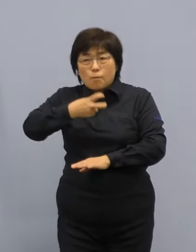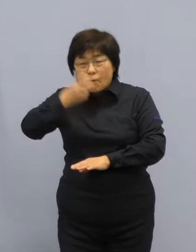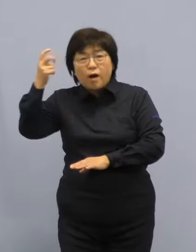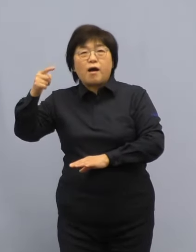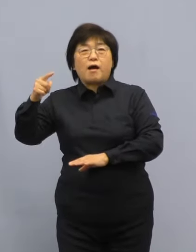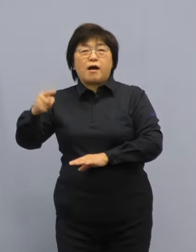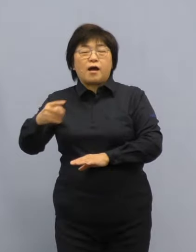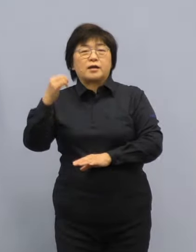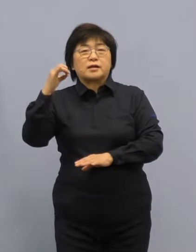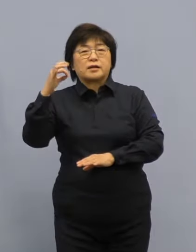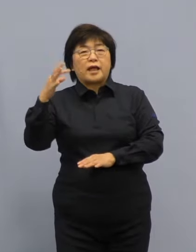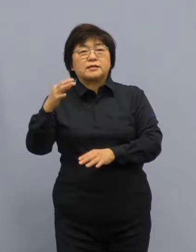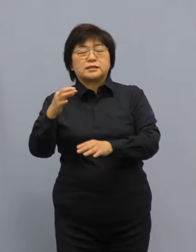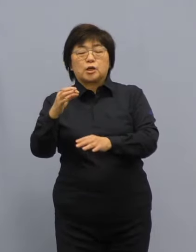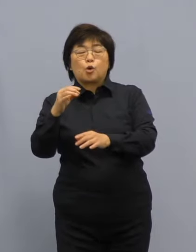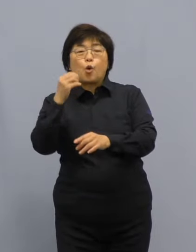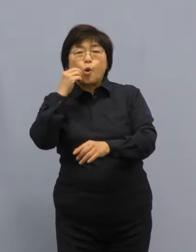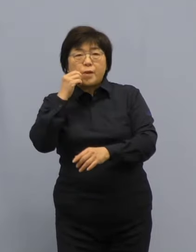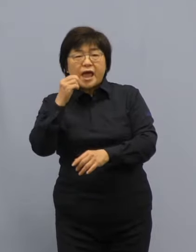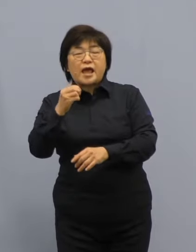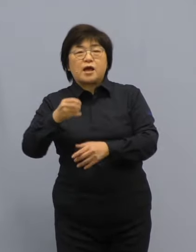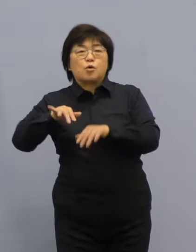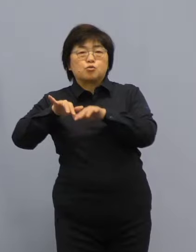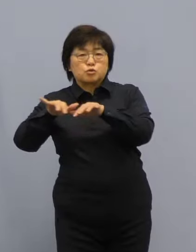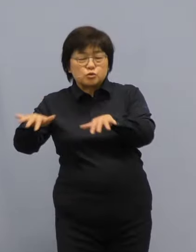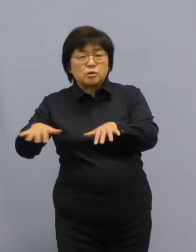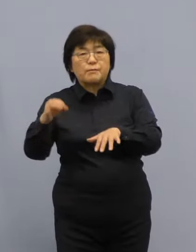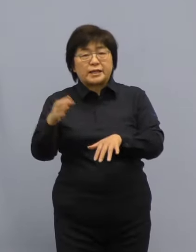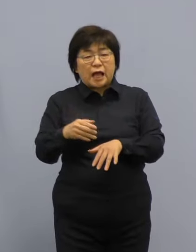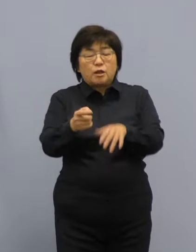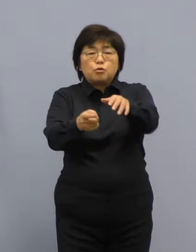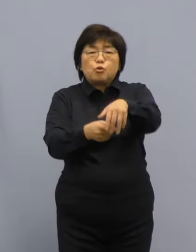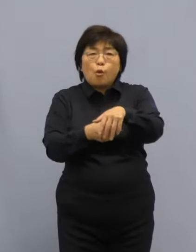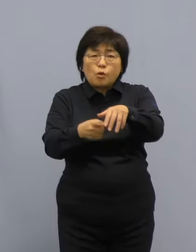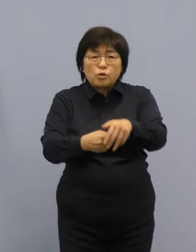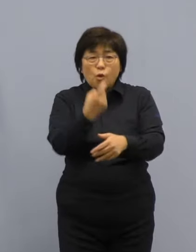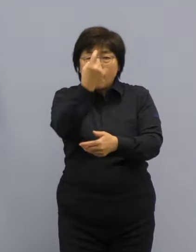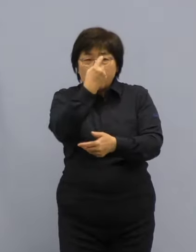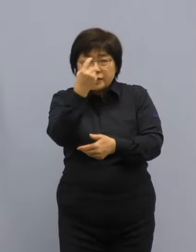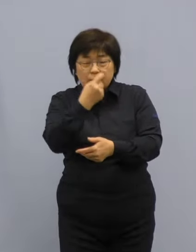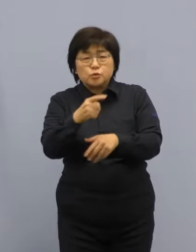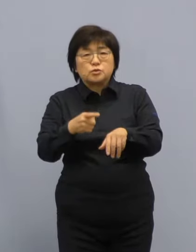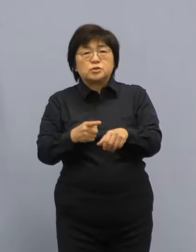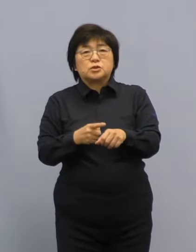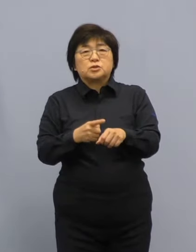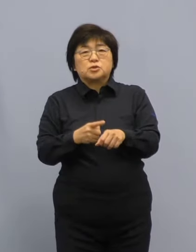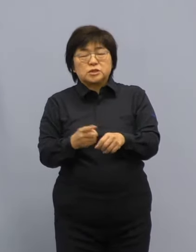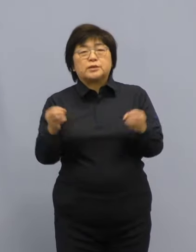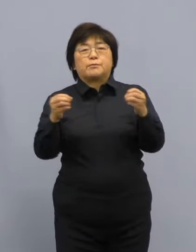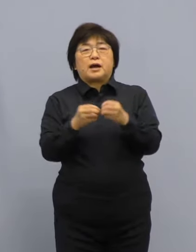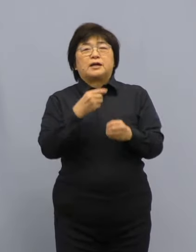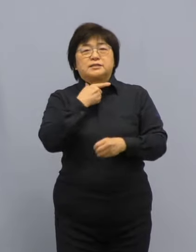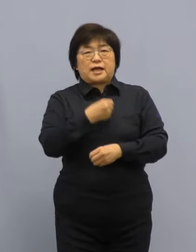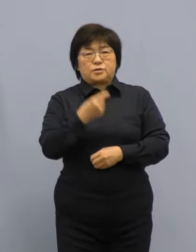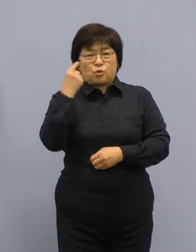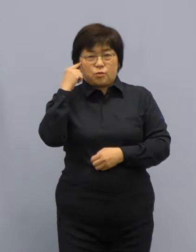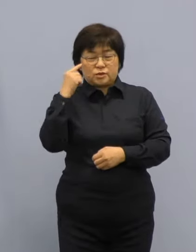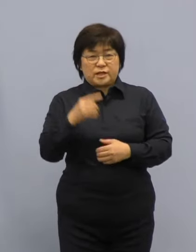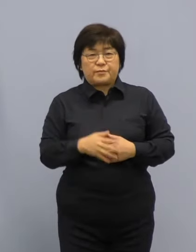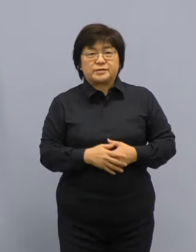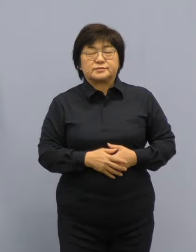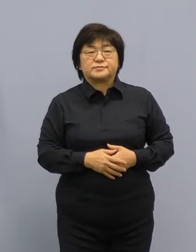県産米の普及促進や県の農業を学ぶ機会につなげると、そういったことをしていただきたい